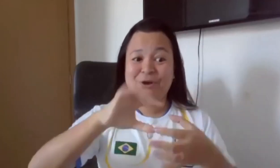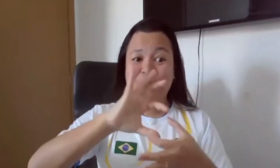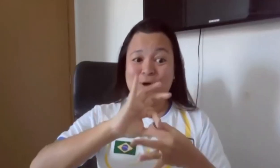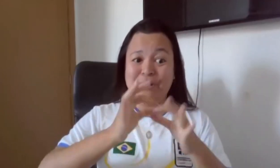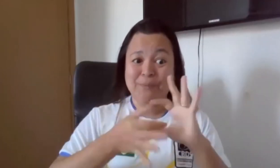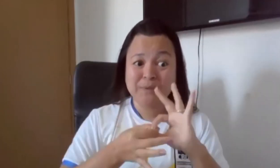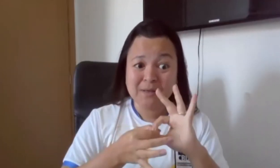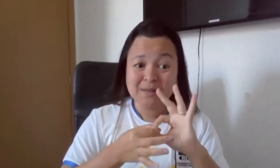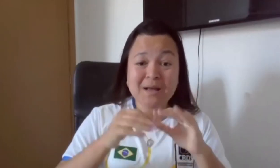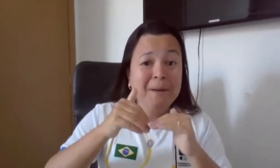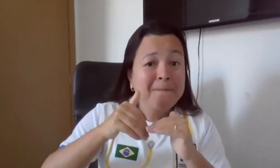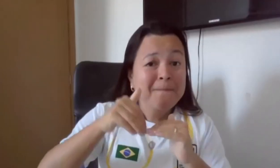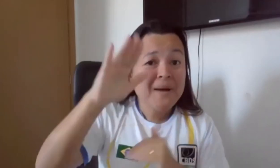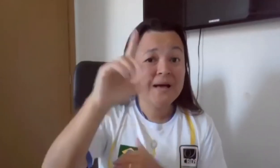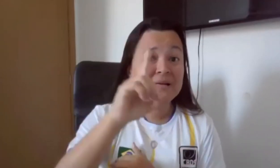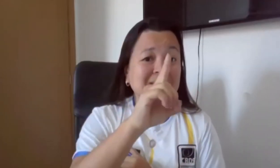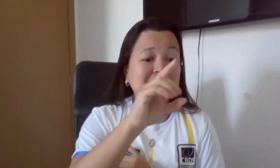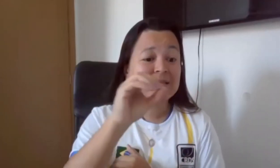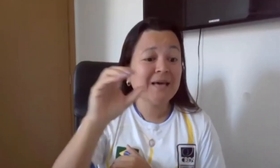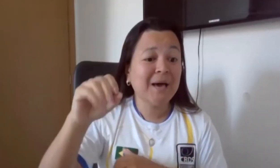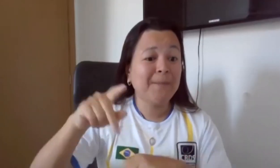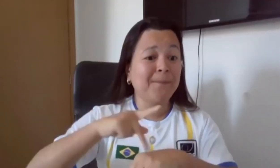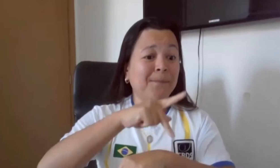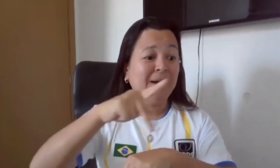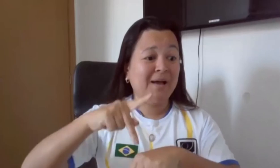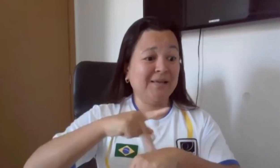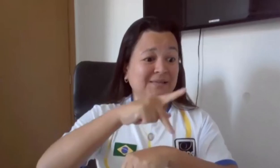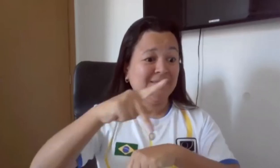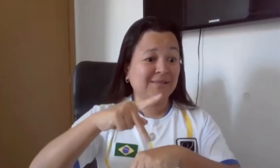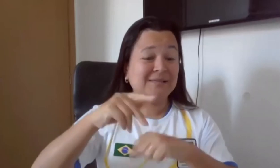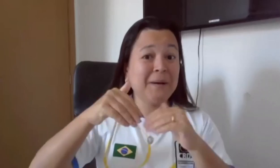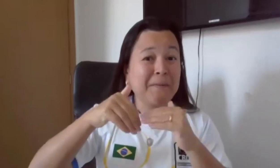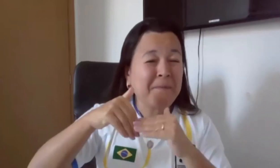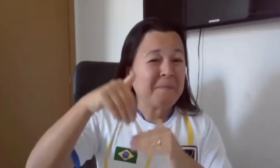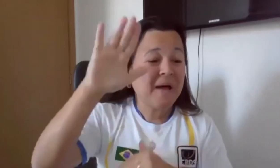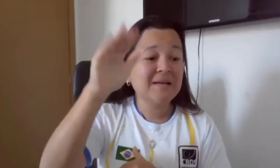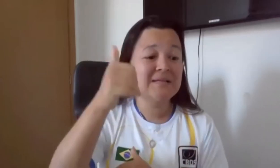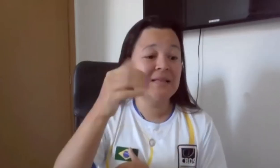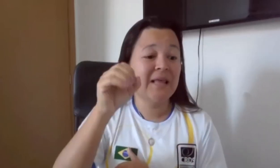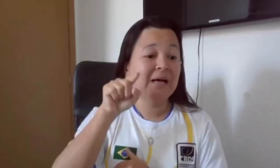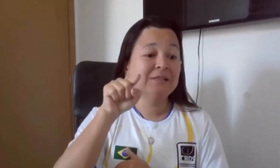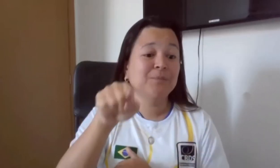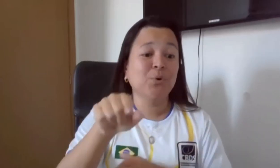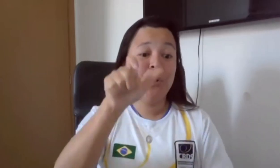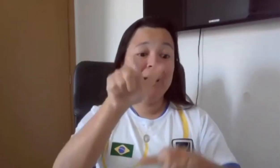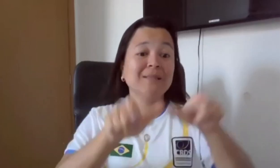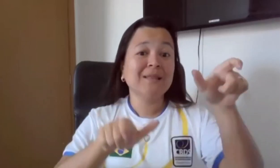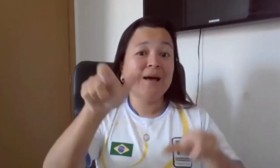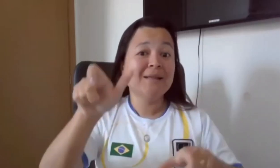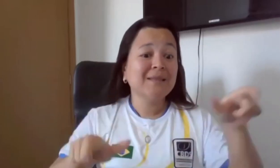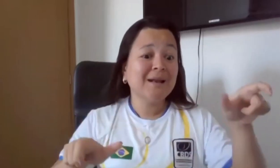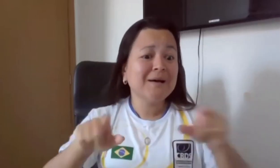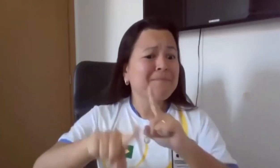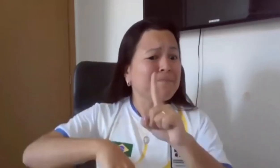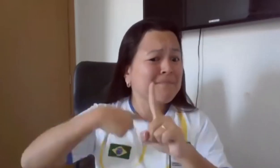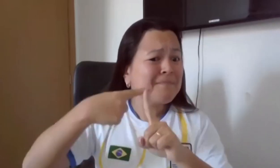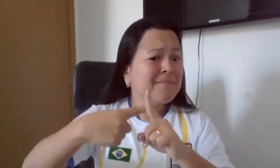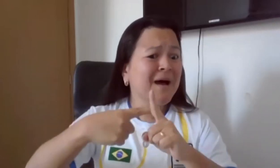quase 40 anos de instituição, e agora a gente vai ter a Delphilimpics no Rio de Janeiro, ano que vem. São mais de 100